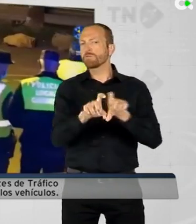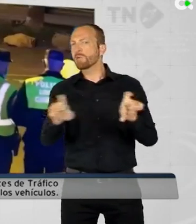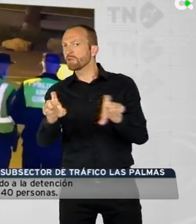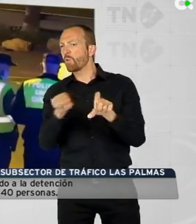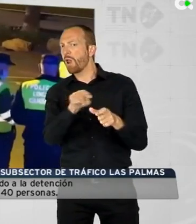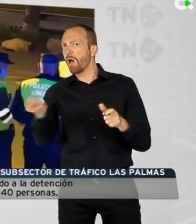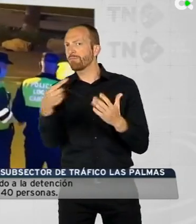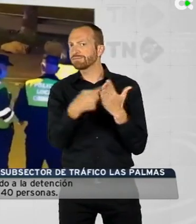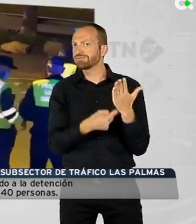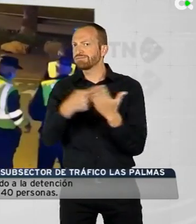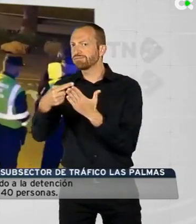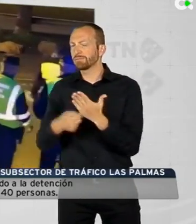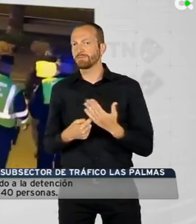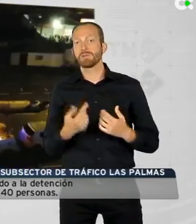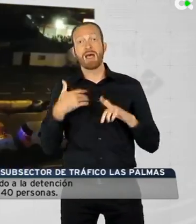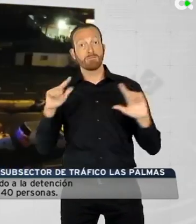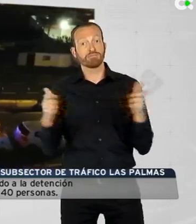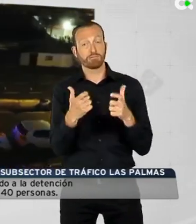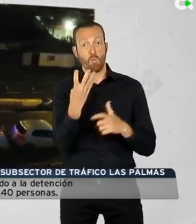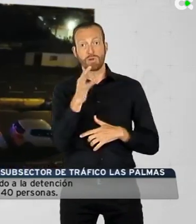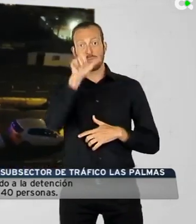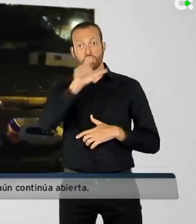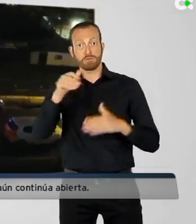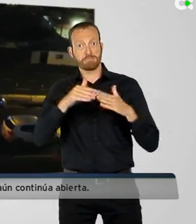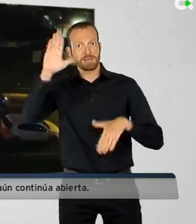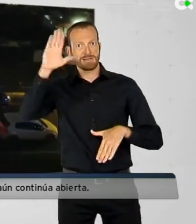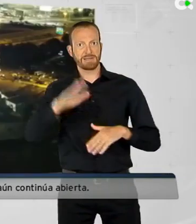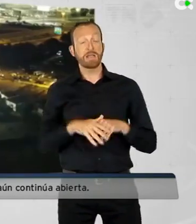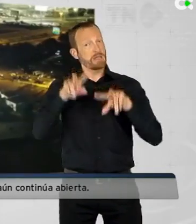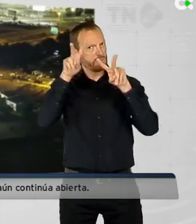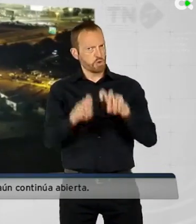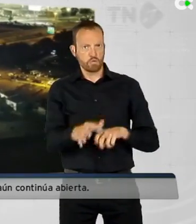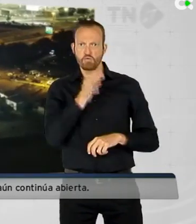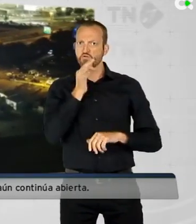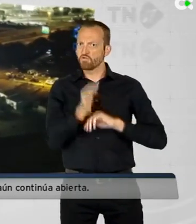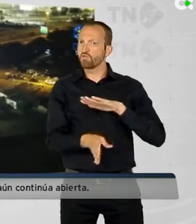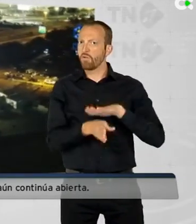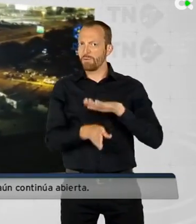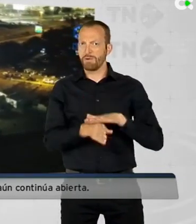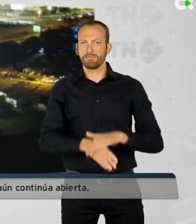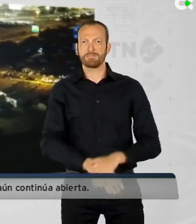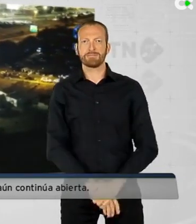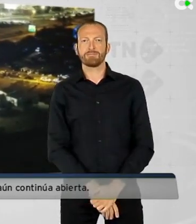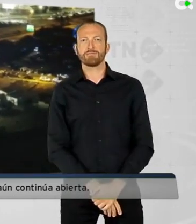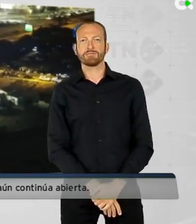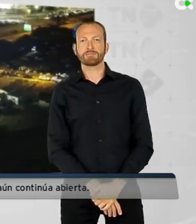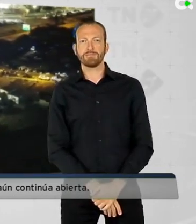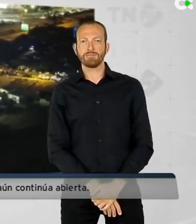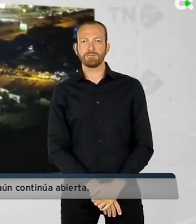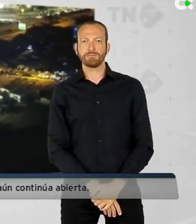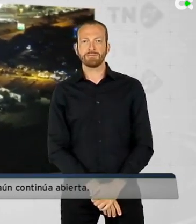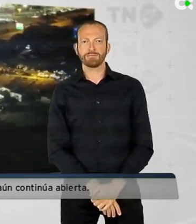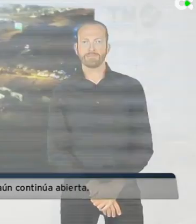ha procedido a la detención de más de 40 personas. La investigación aún continúa abierta.